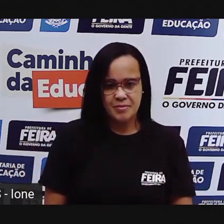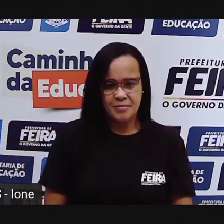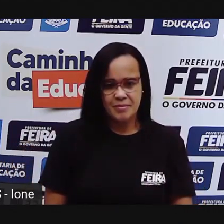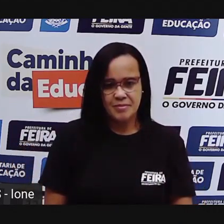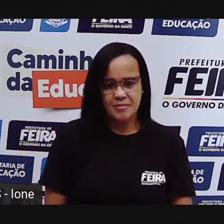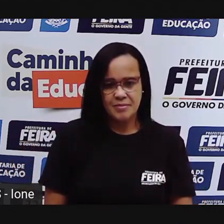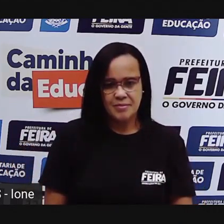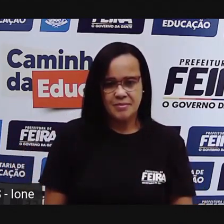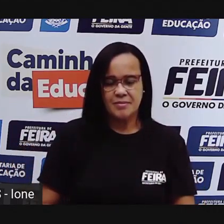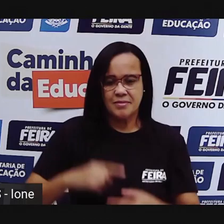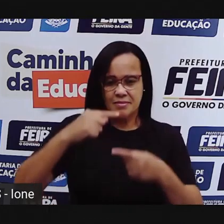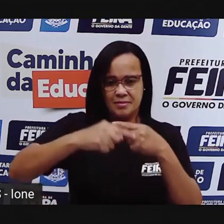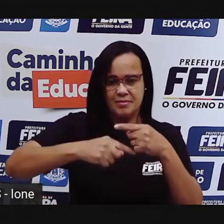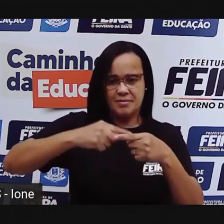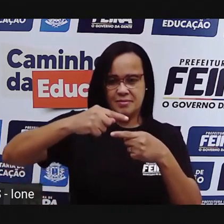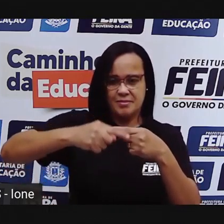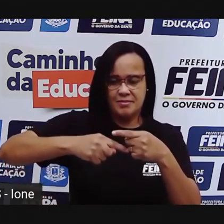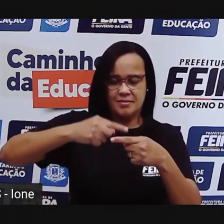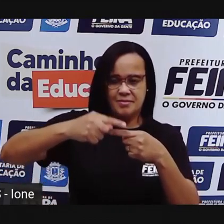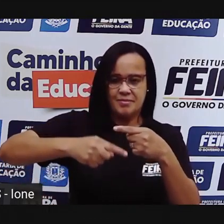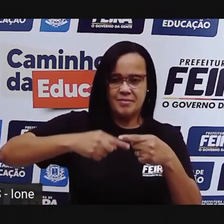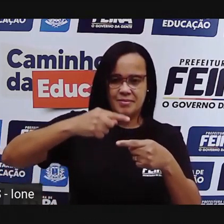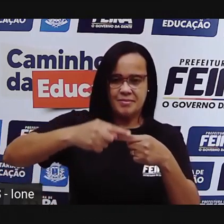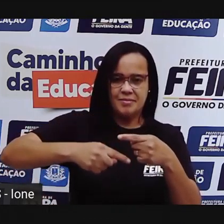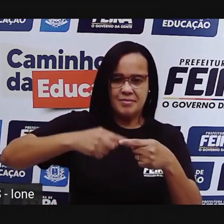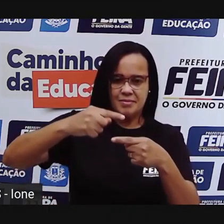Enrola a fita, vamos